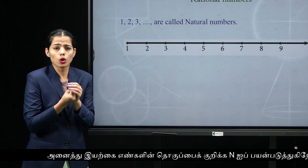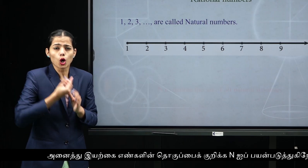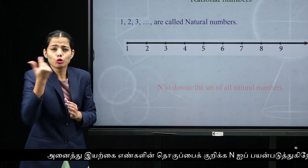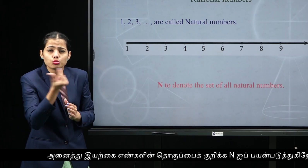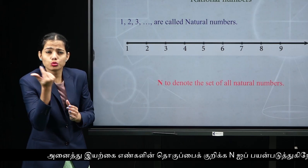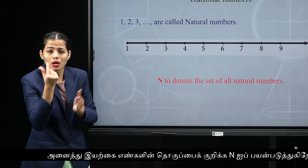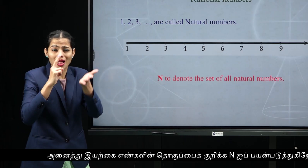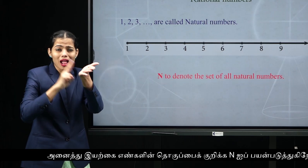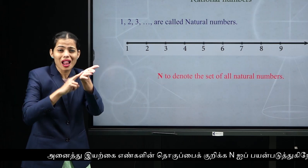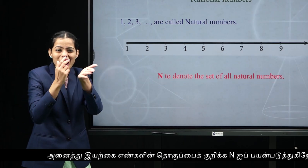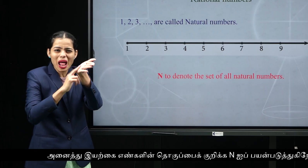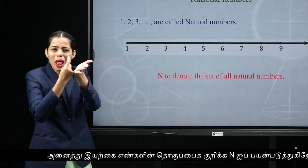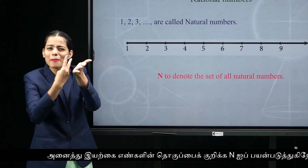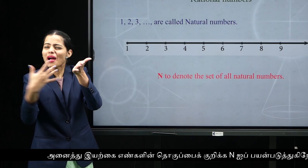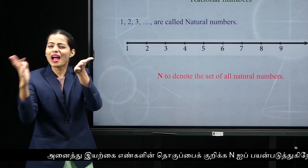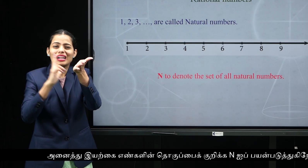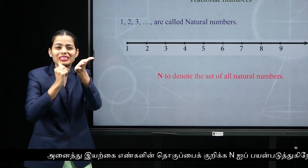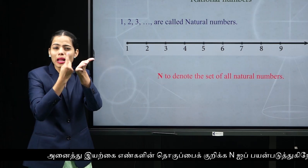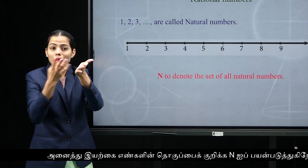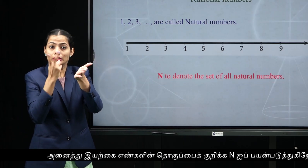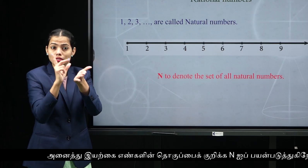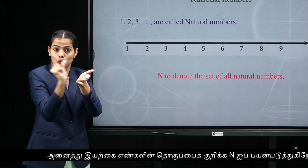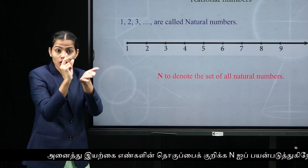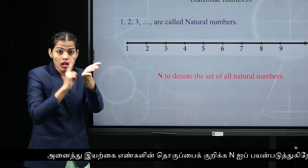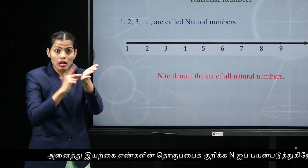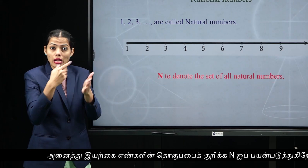அனைத்து இயற்கை எண்களின் தொகுப்பை குறிக்க எண்ணை பயன்படுத்துகிறோம்.